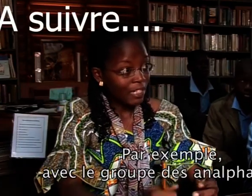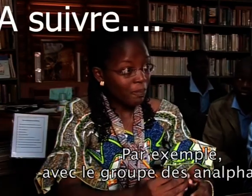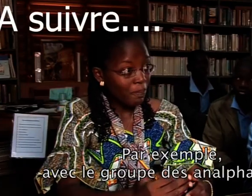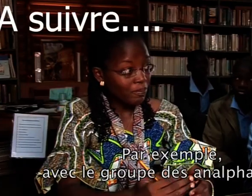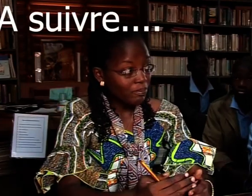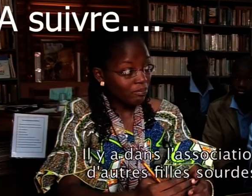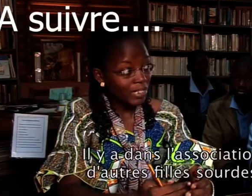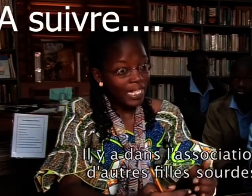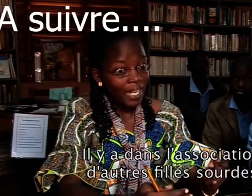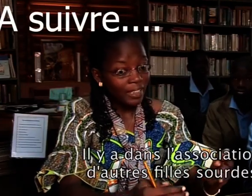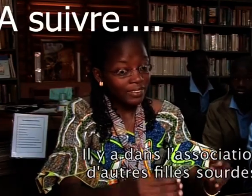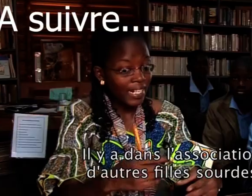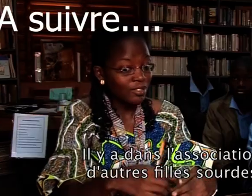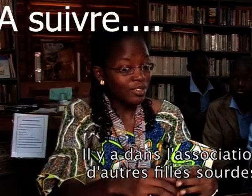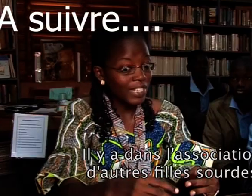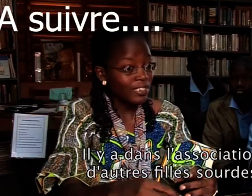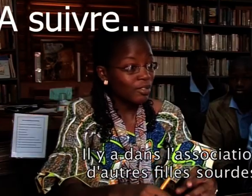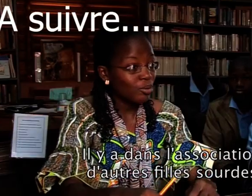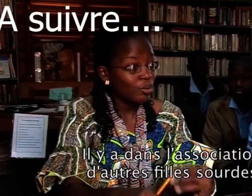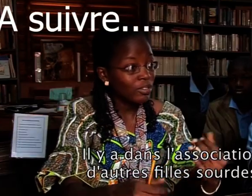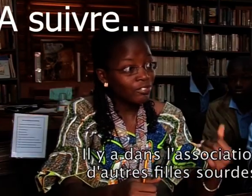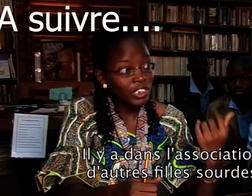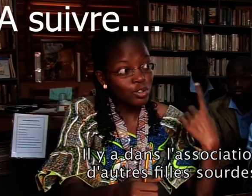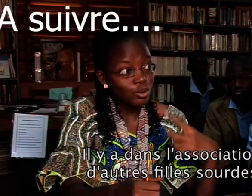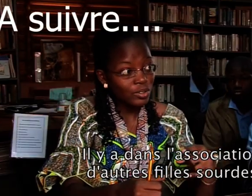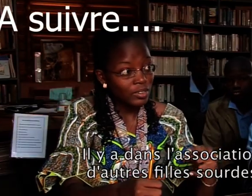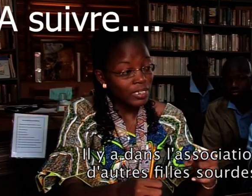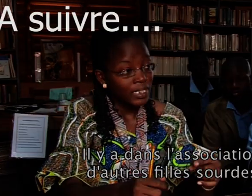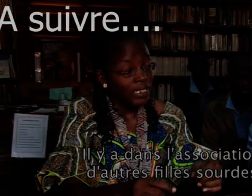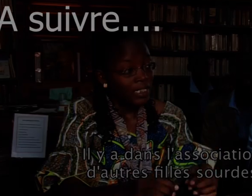Il y a dans l'association d'autres filles sourdes